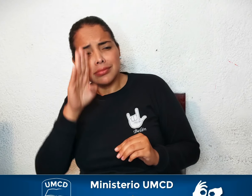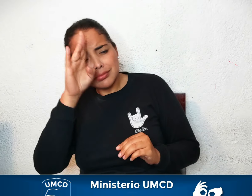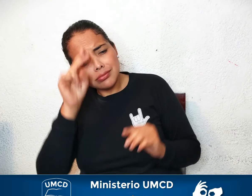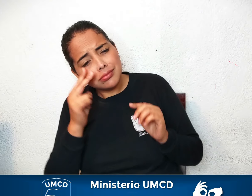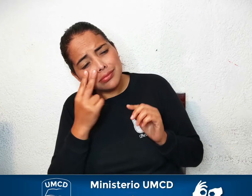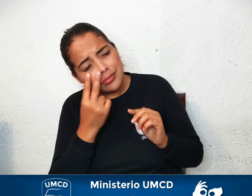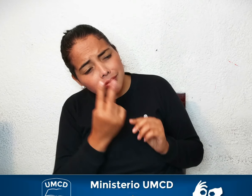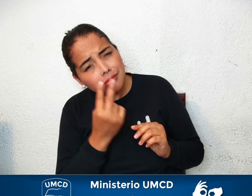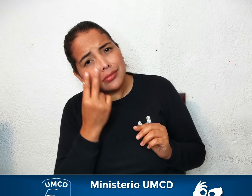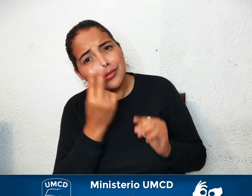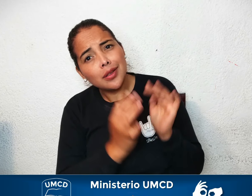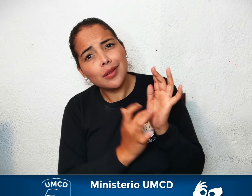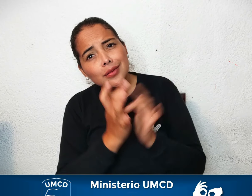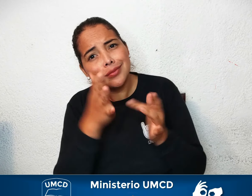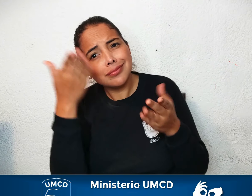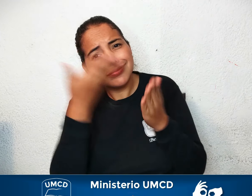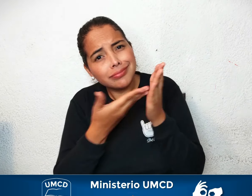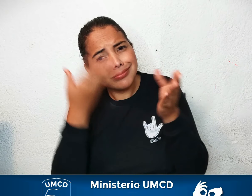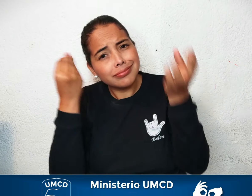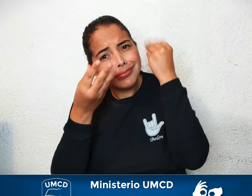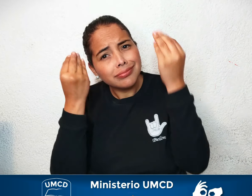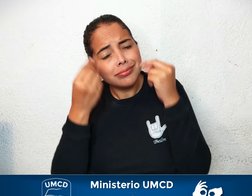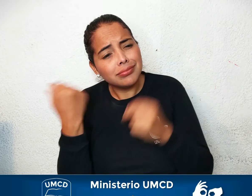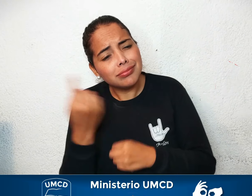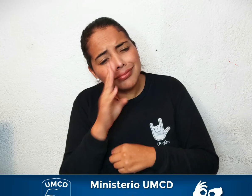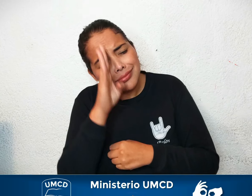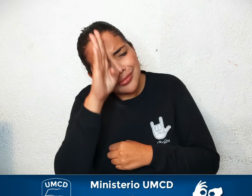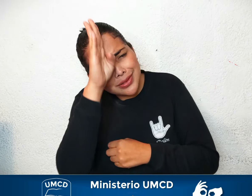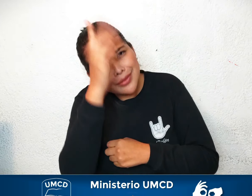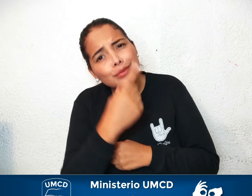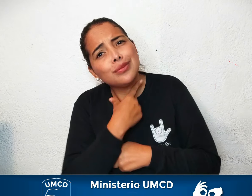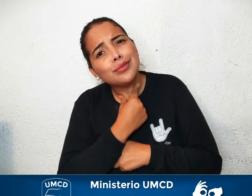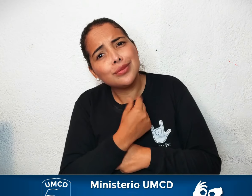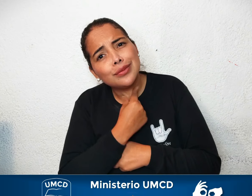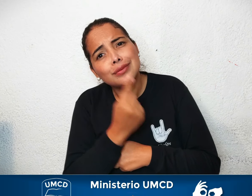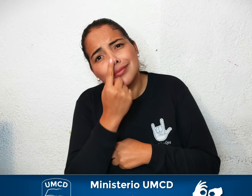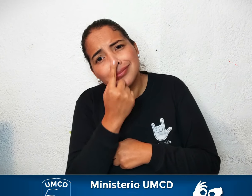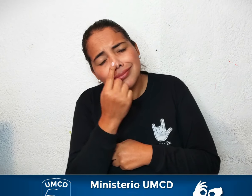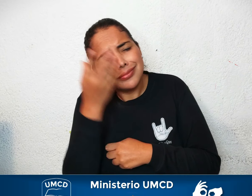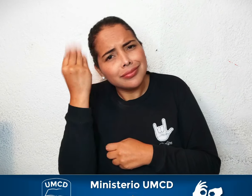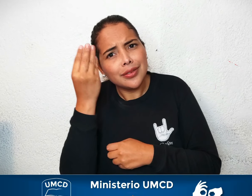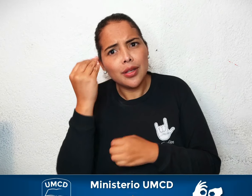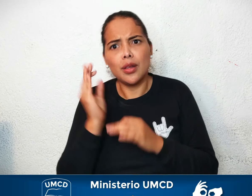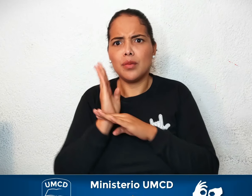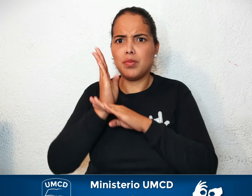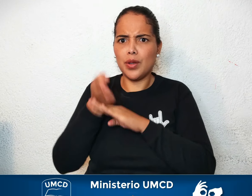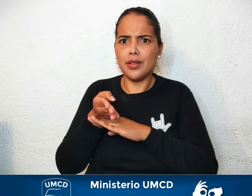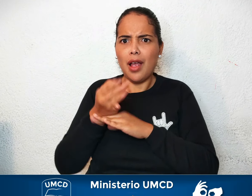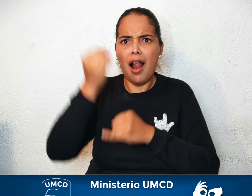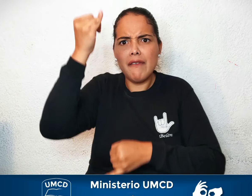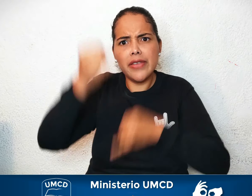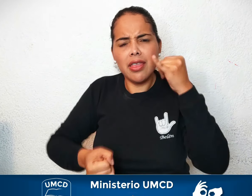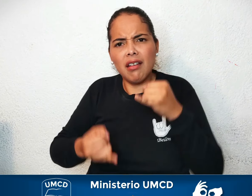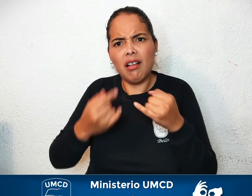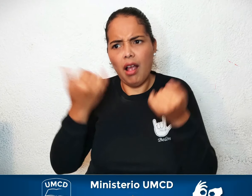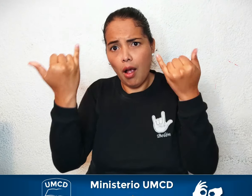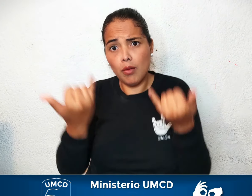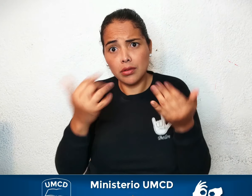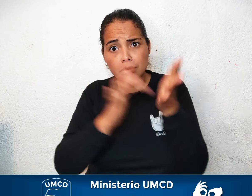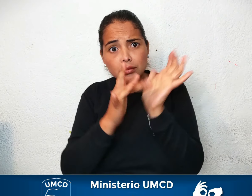y solicitan, como nos dice en el Evangelio de Marcos, con osadía? Dice el